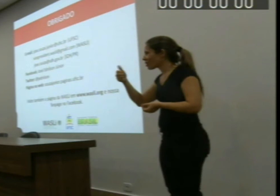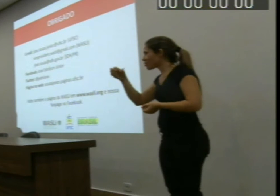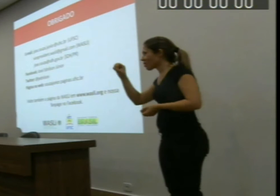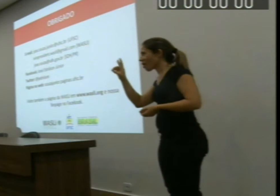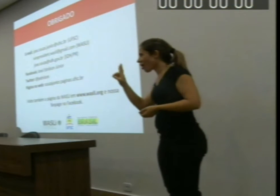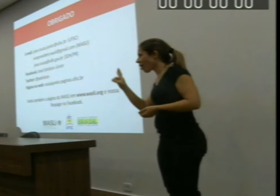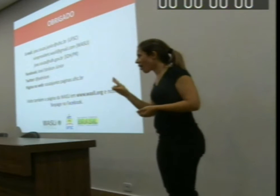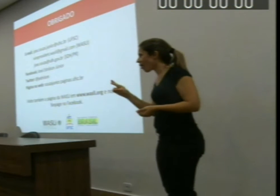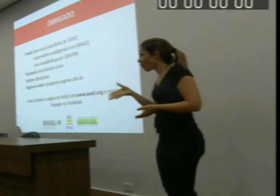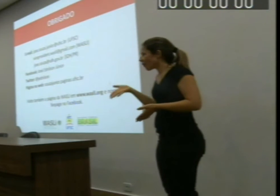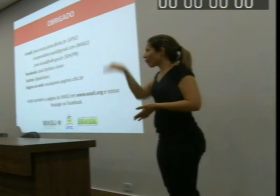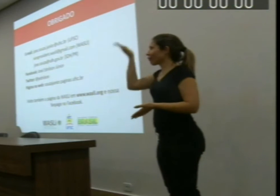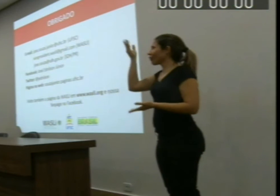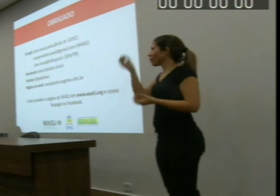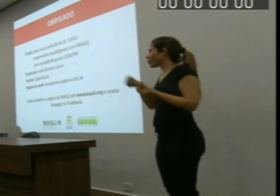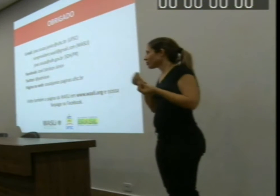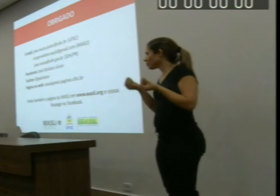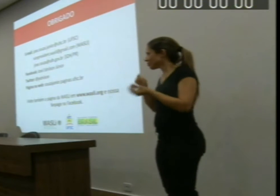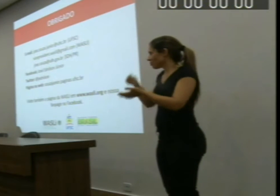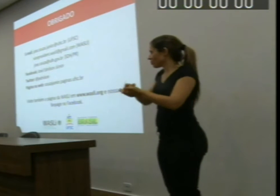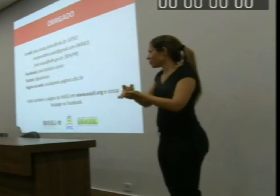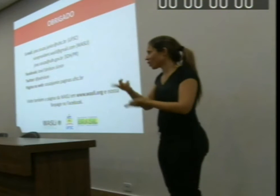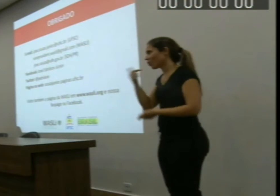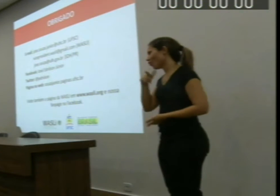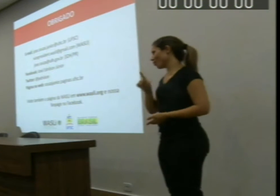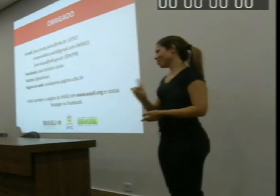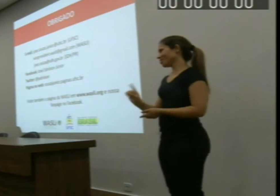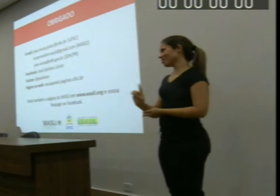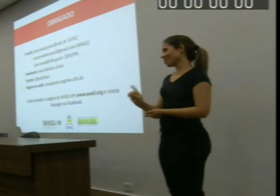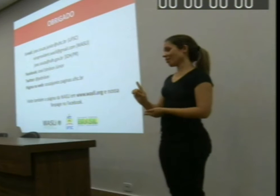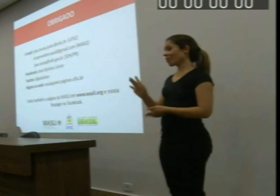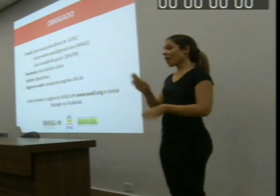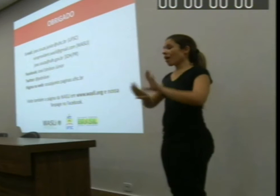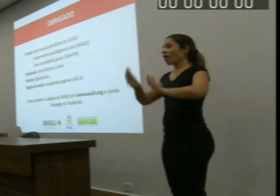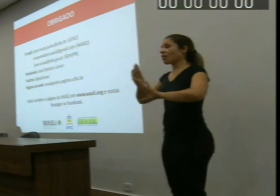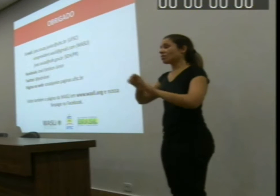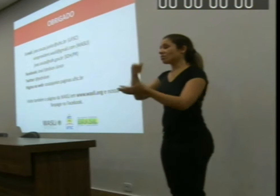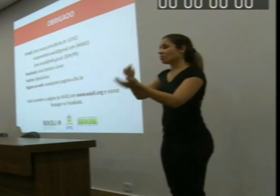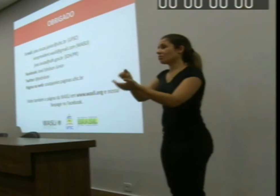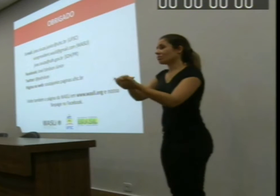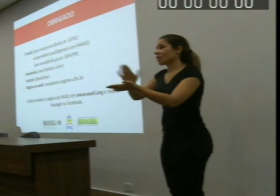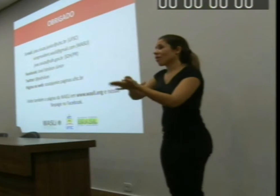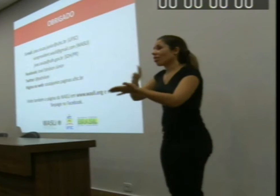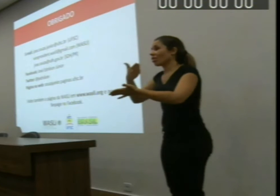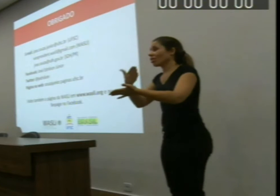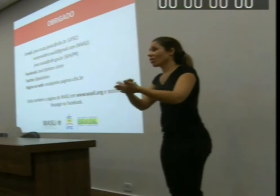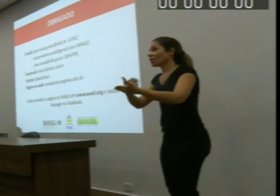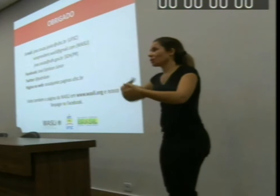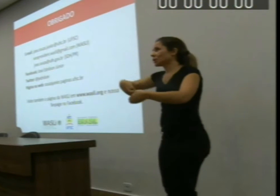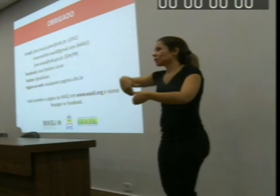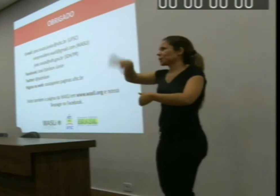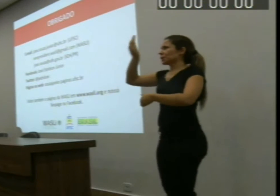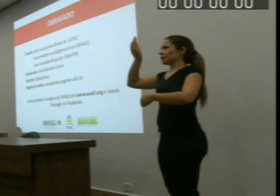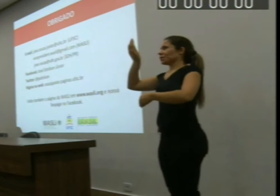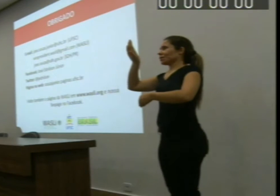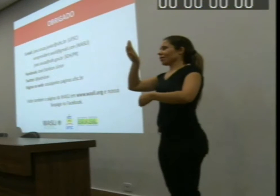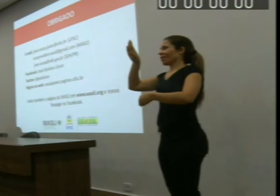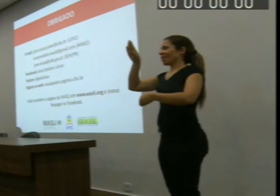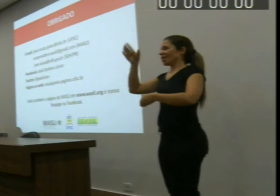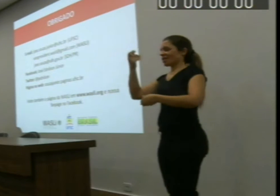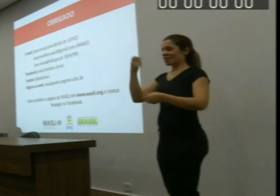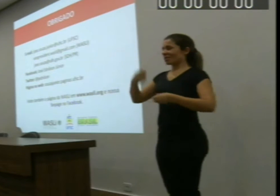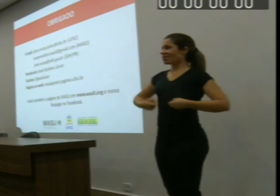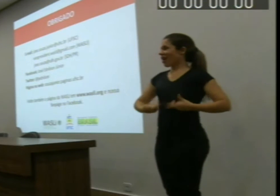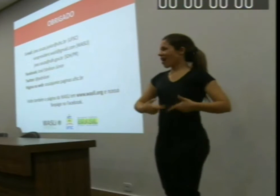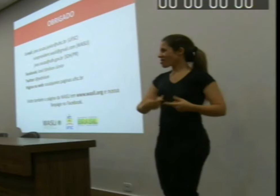Universidade não tem como pagar Às vezes o que eles pagariam pro intérprete é superior ao que eles gastaram com a própria produção do filme Eu já já já